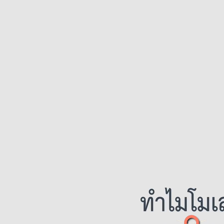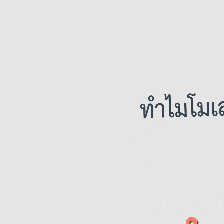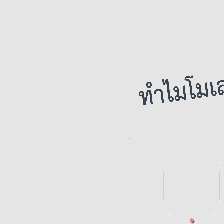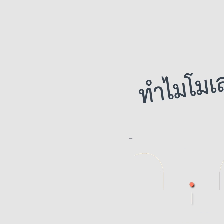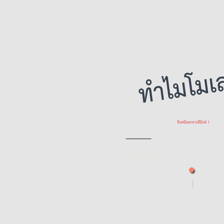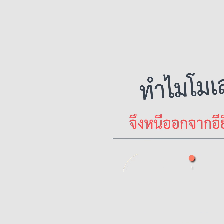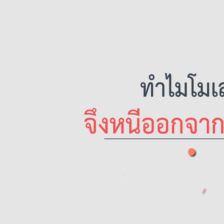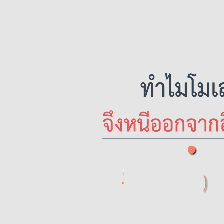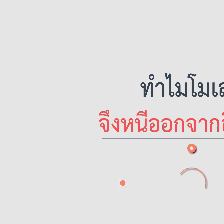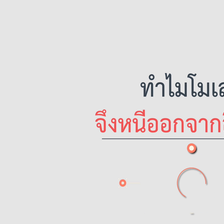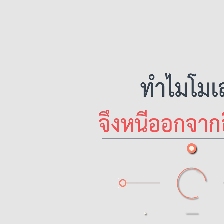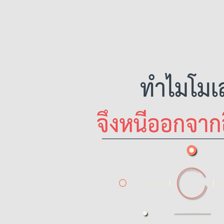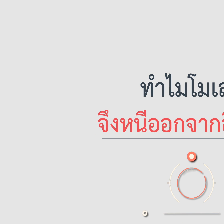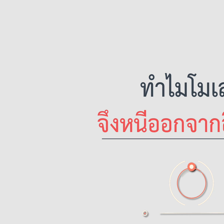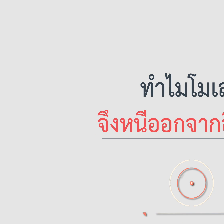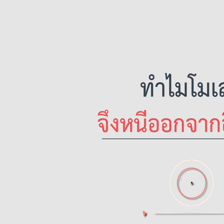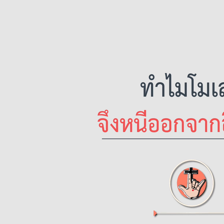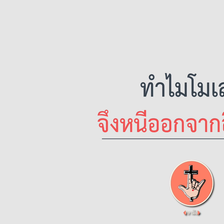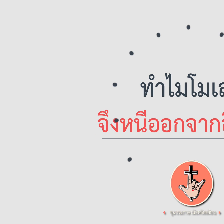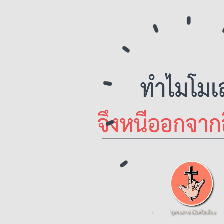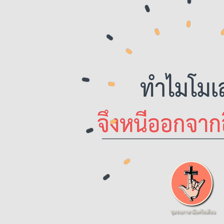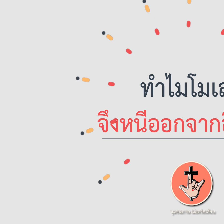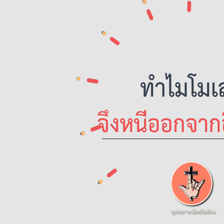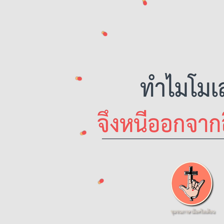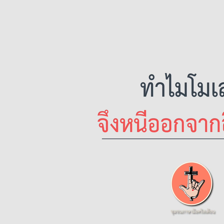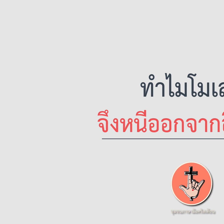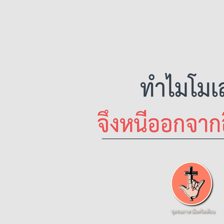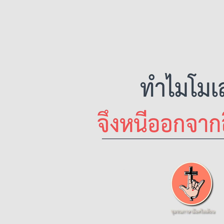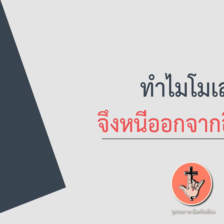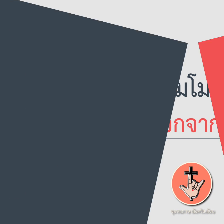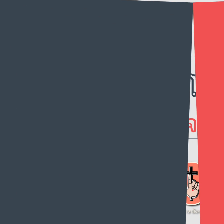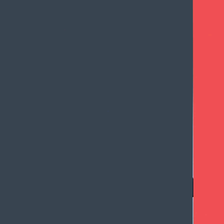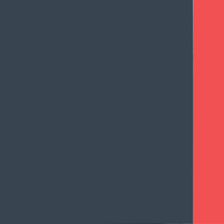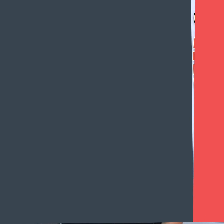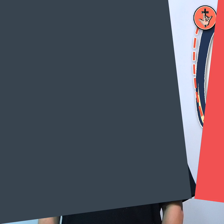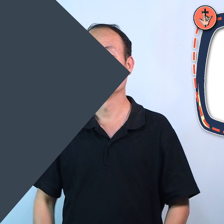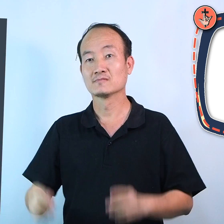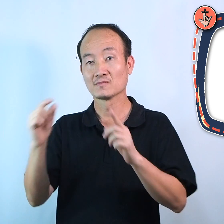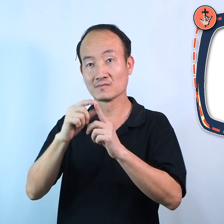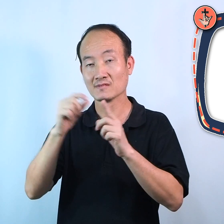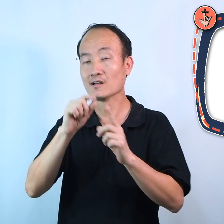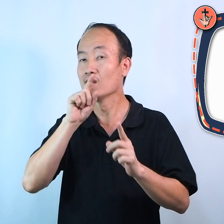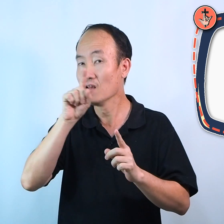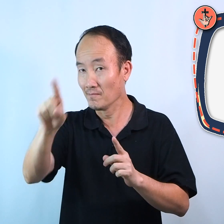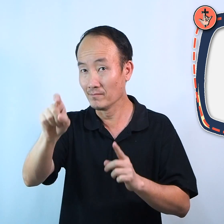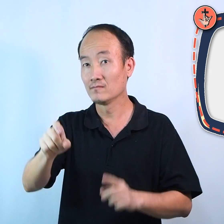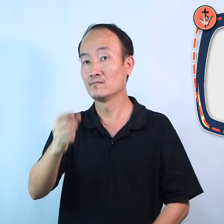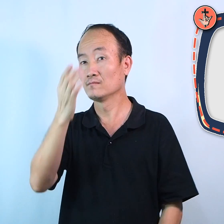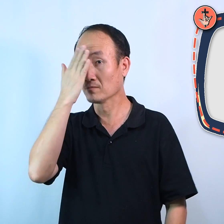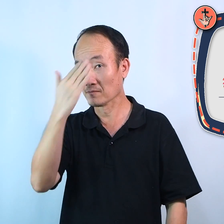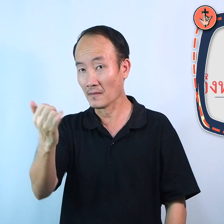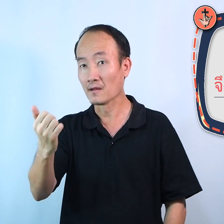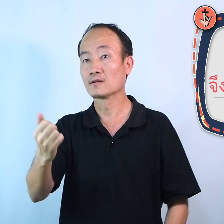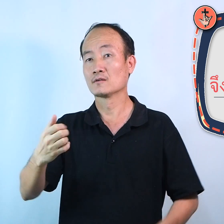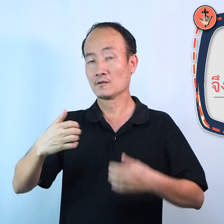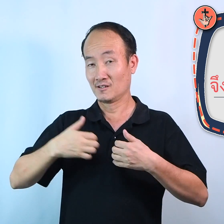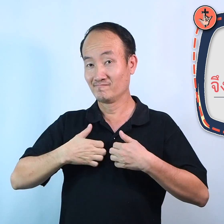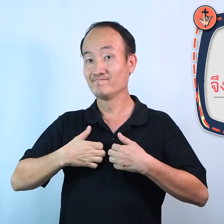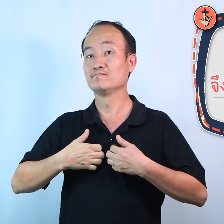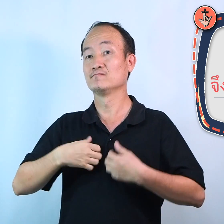ทำไมโมเสสจึงหนีออกจากอียิปต์คำถามทำไมโมเสส